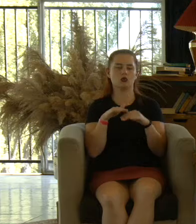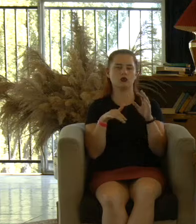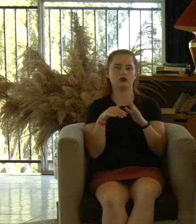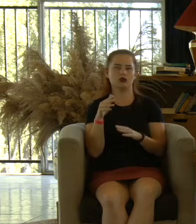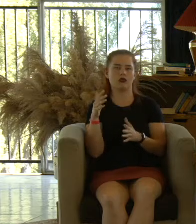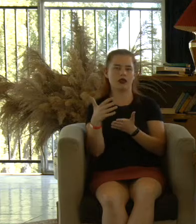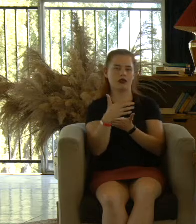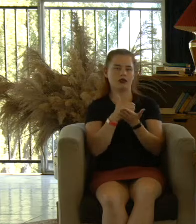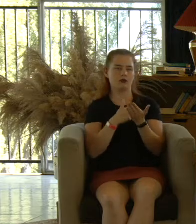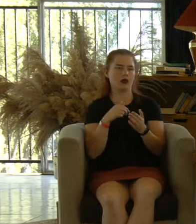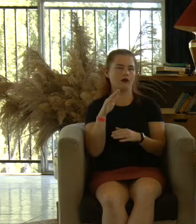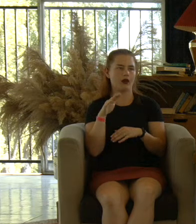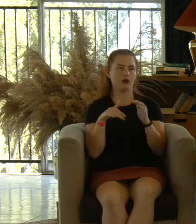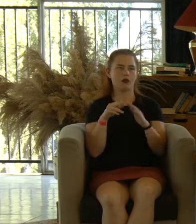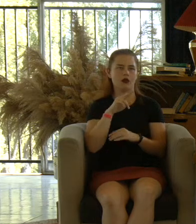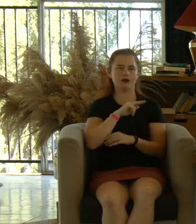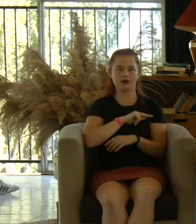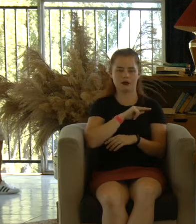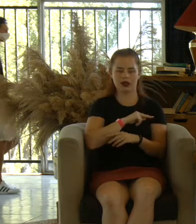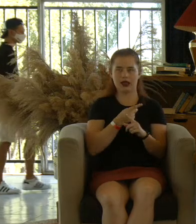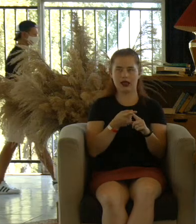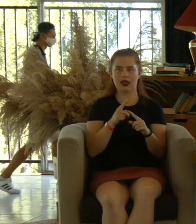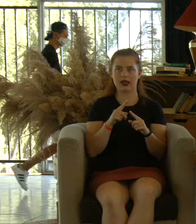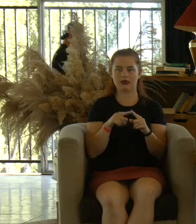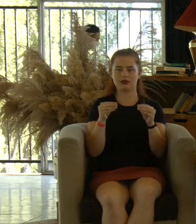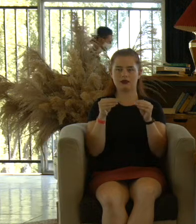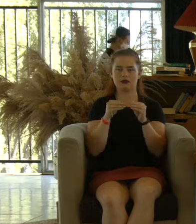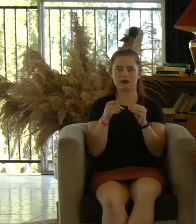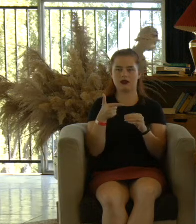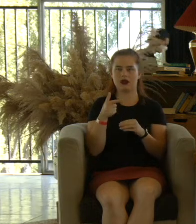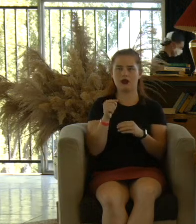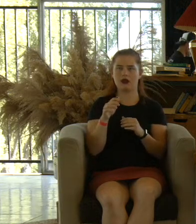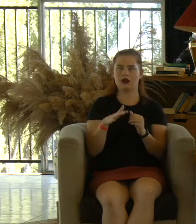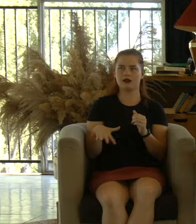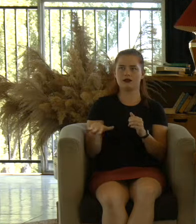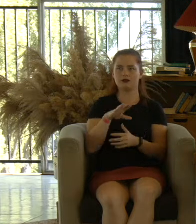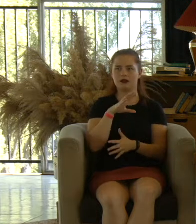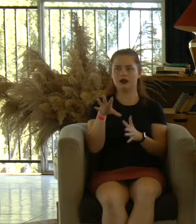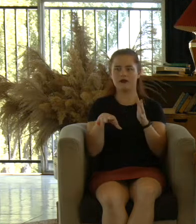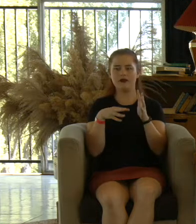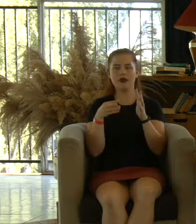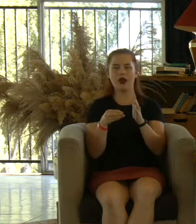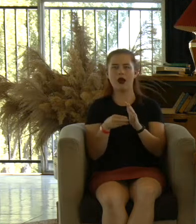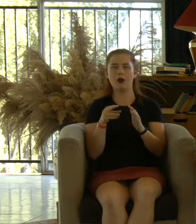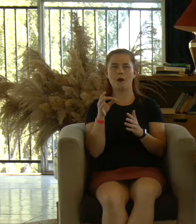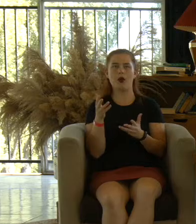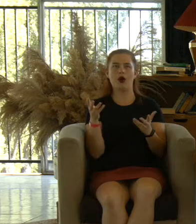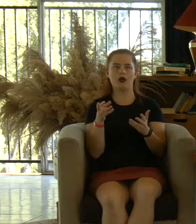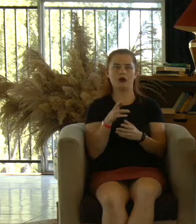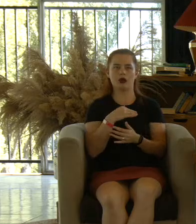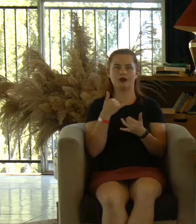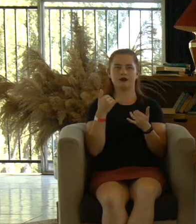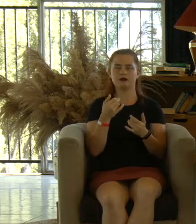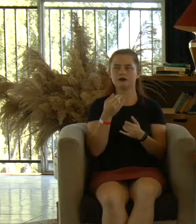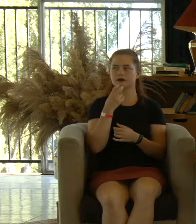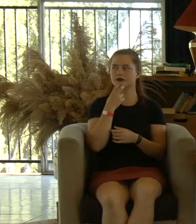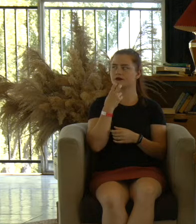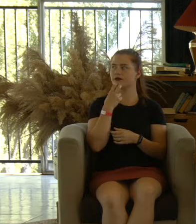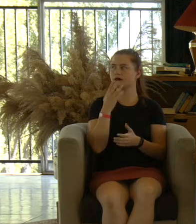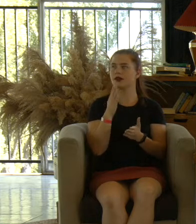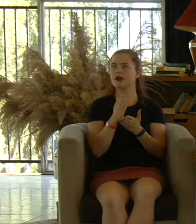огромные там, сотни, ну, там, не знаю, десятки гектар виноградников, по которым, я сейчас утрирую, там